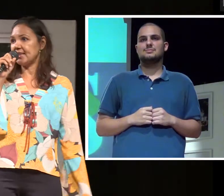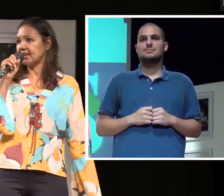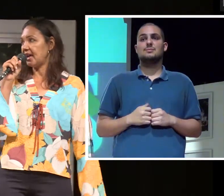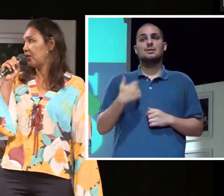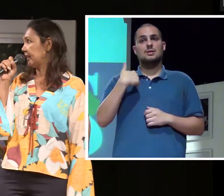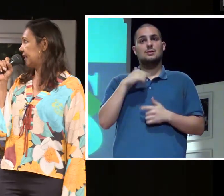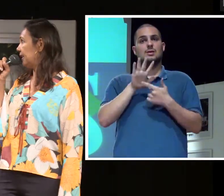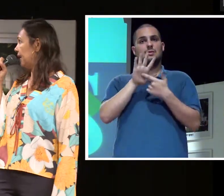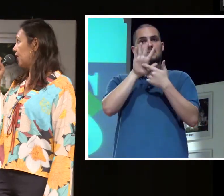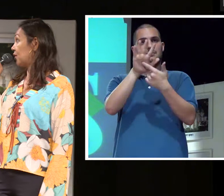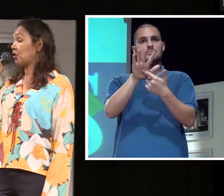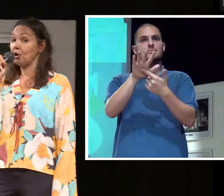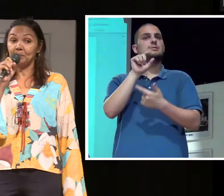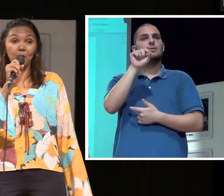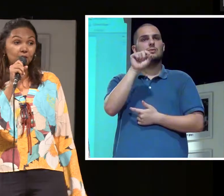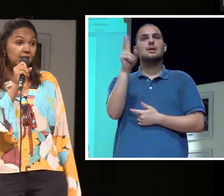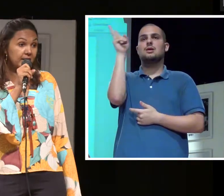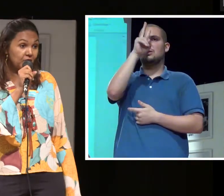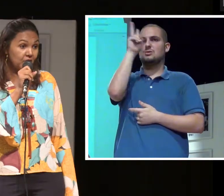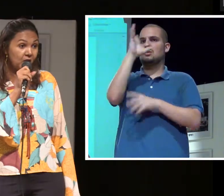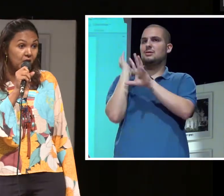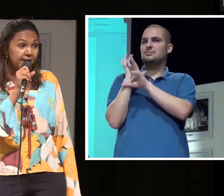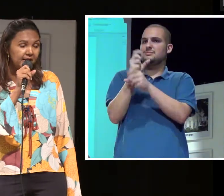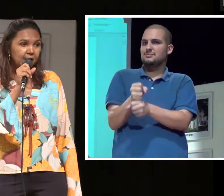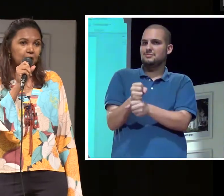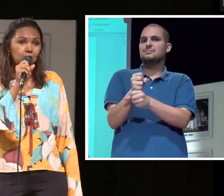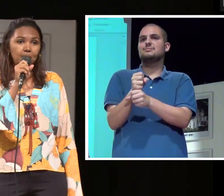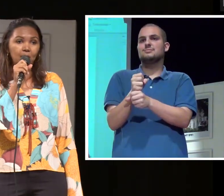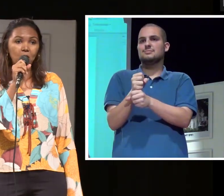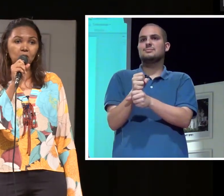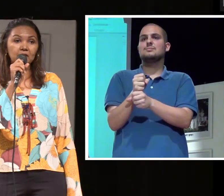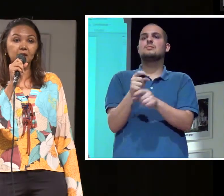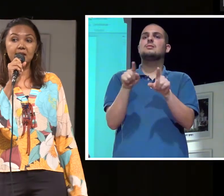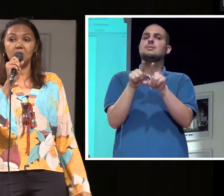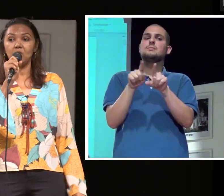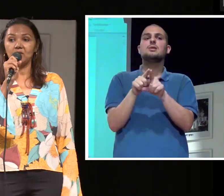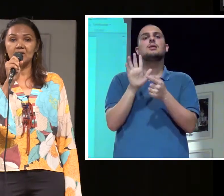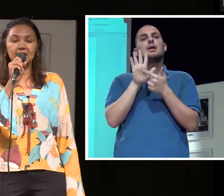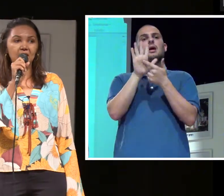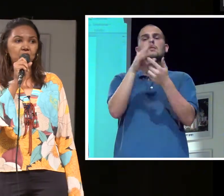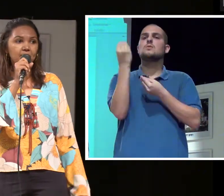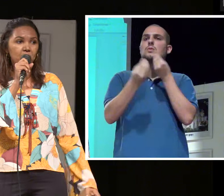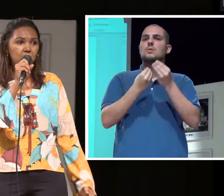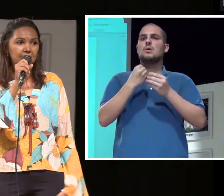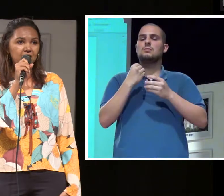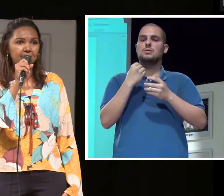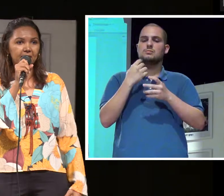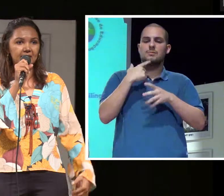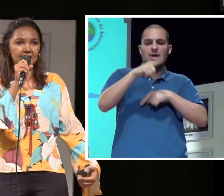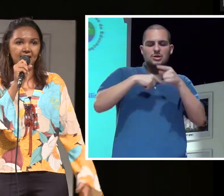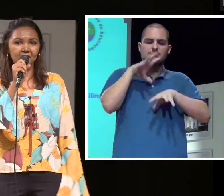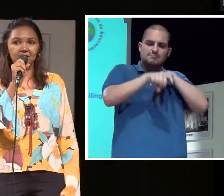vou apresentar agora aqui a nossa história, um pouco da nossa história e um pouco da nossa construção de busca